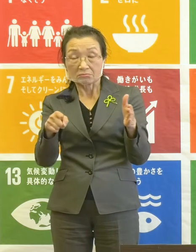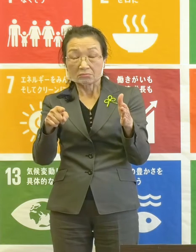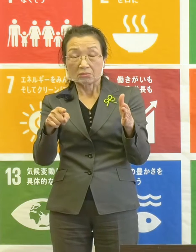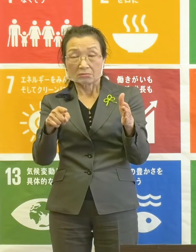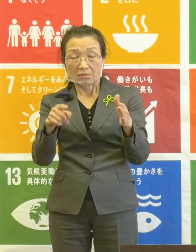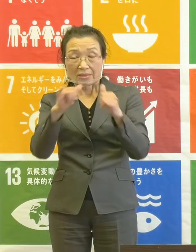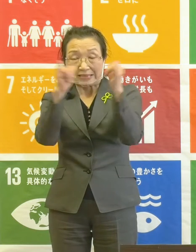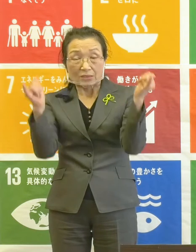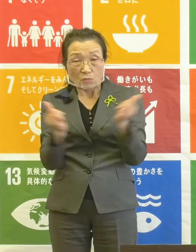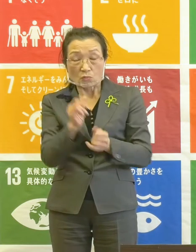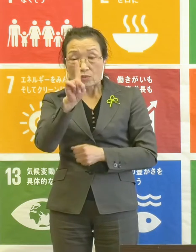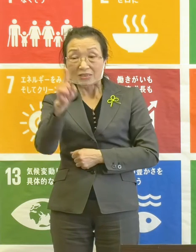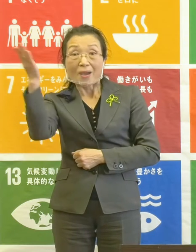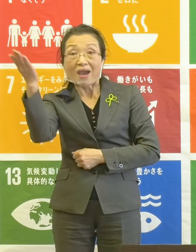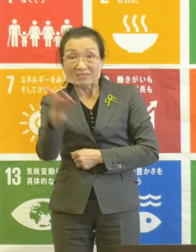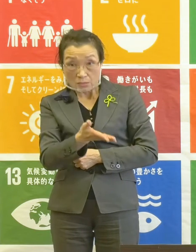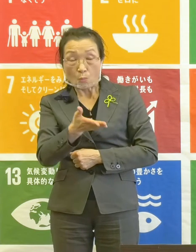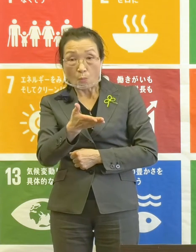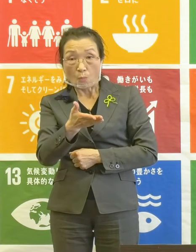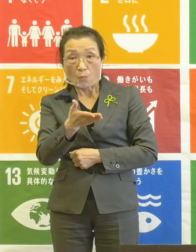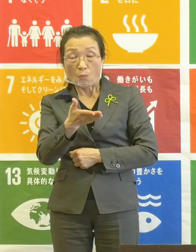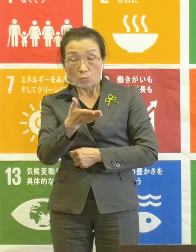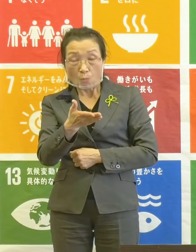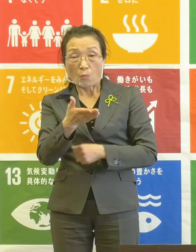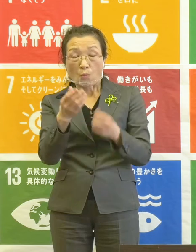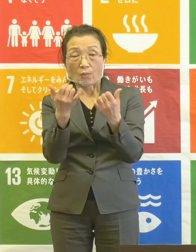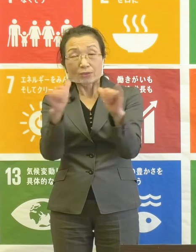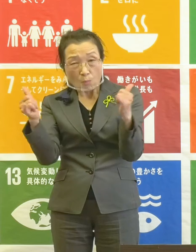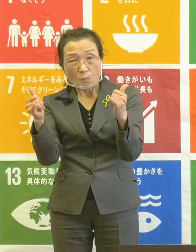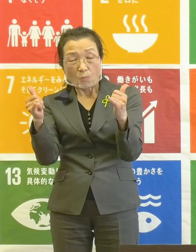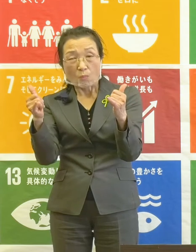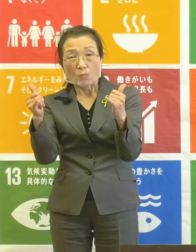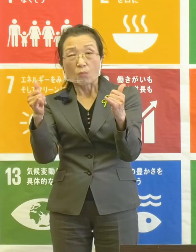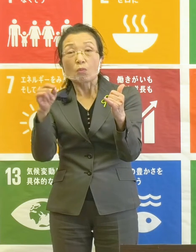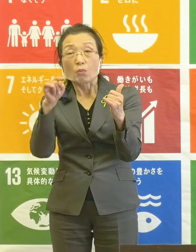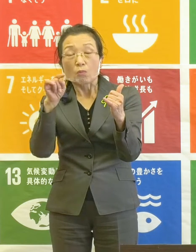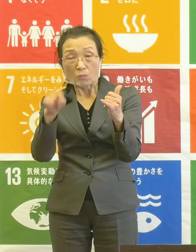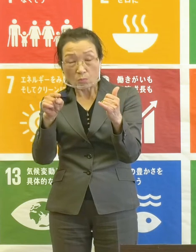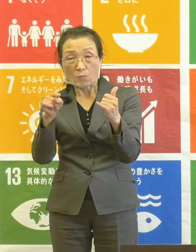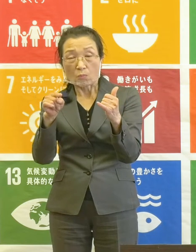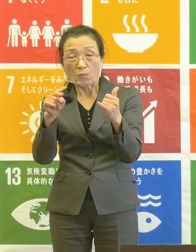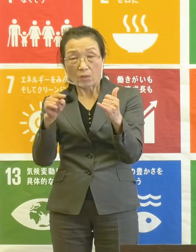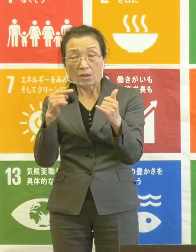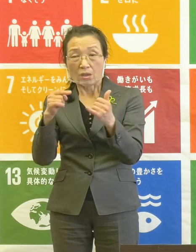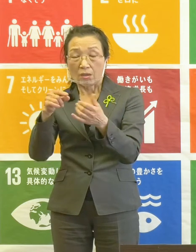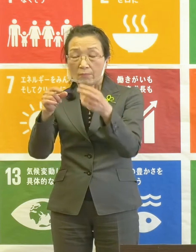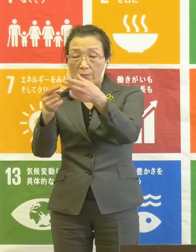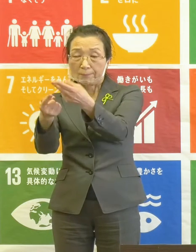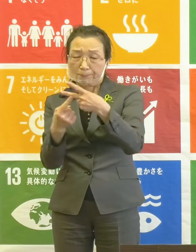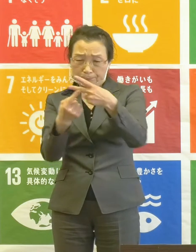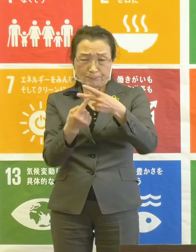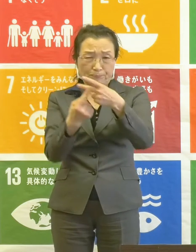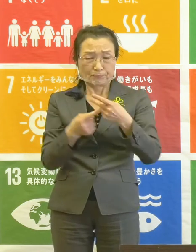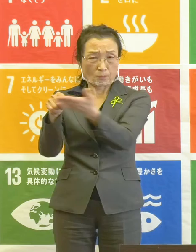の 1% に相当する人数分の検体が提出をされました。これ